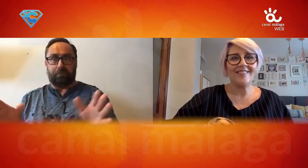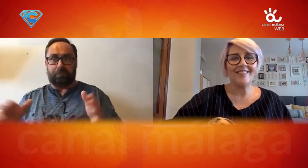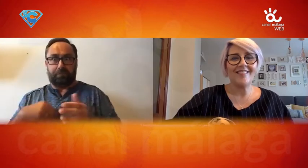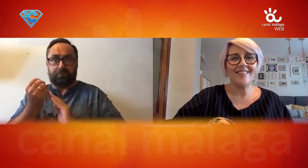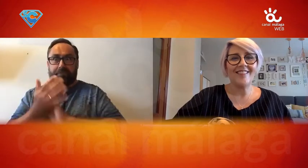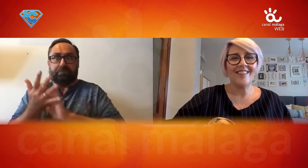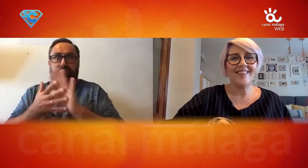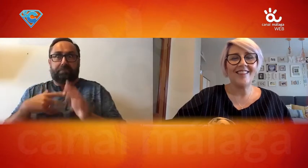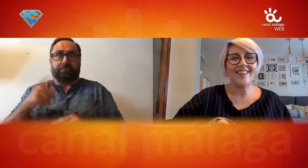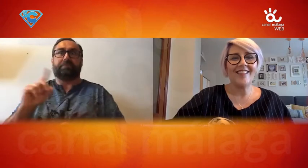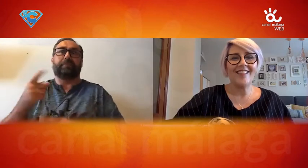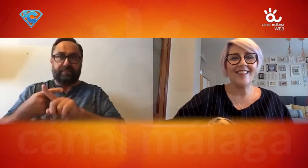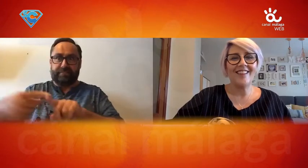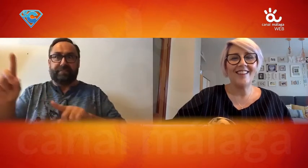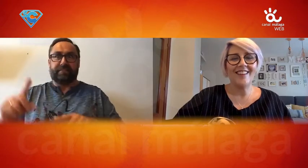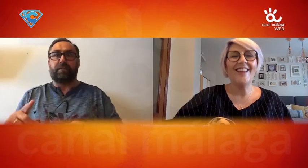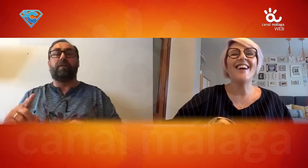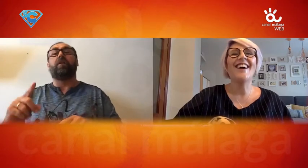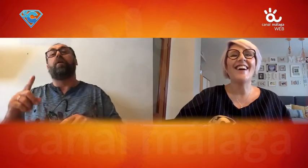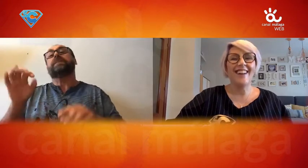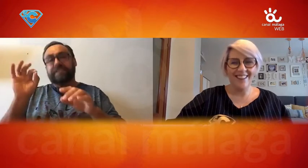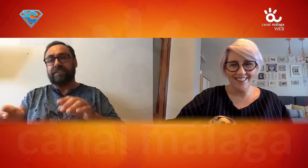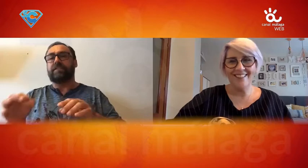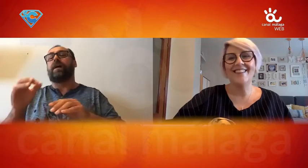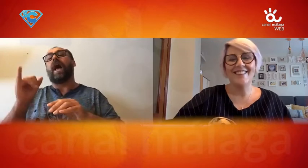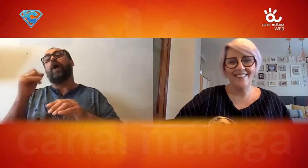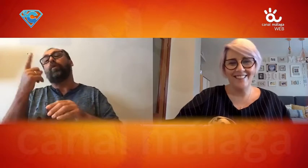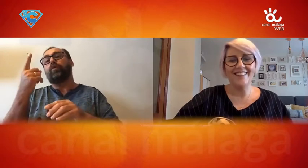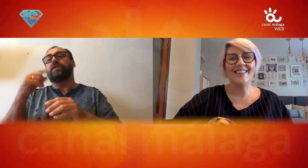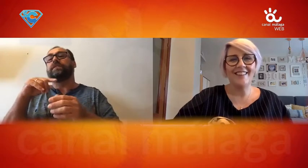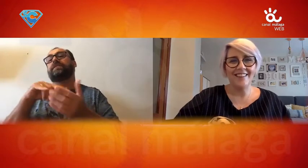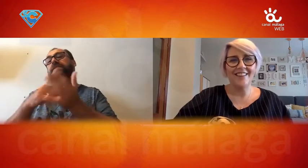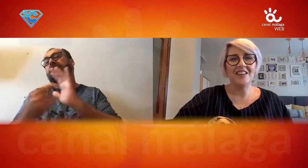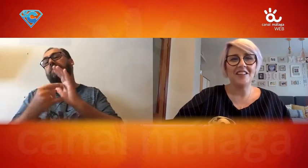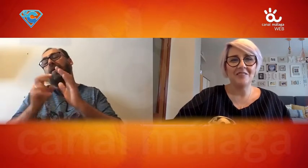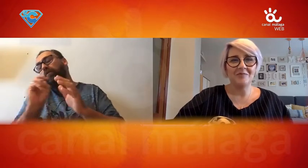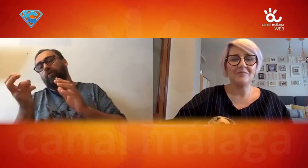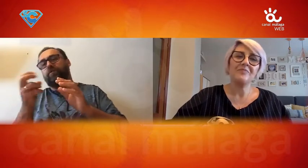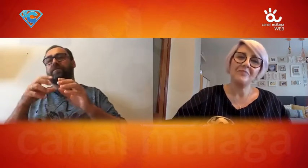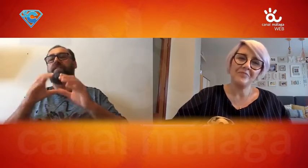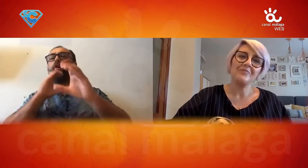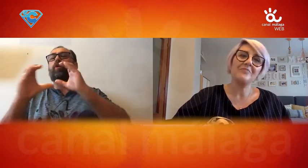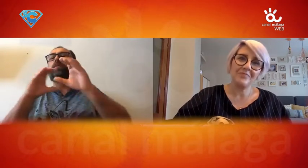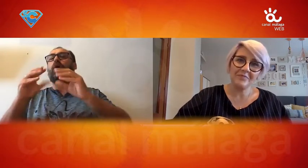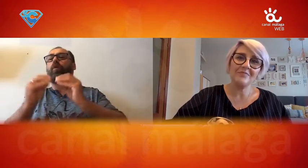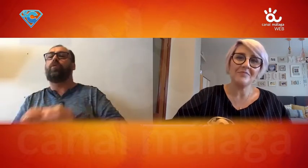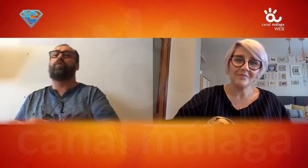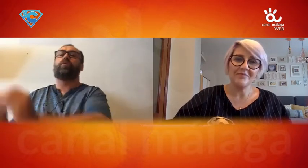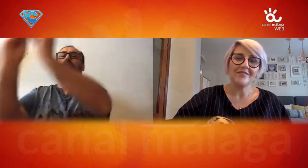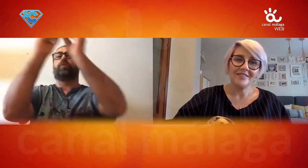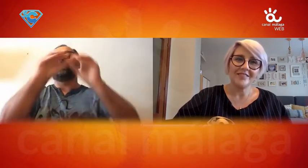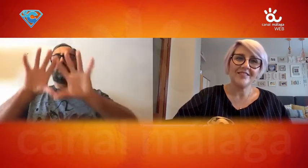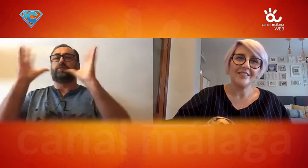pues bueno, pues yo no entendería si ellos se pusieran a asignar las personas sordas. Es diferente. Lo único que pasa es que tenemos